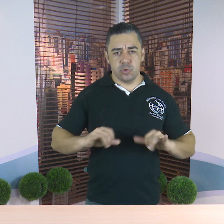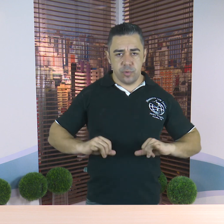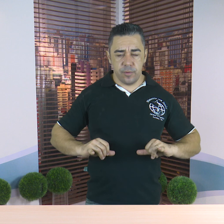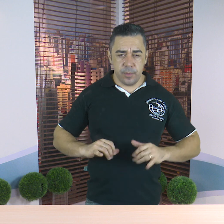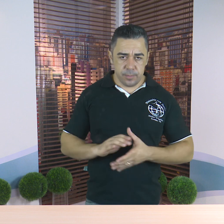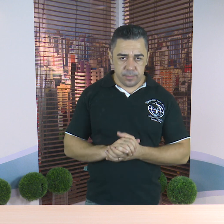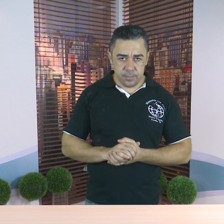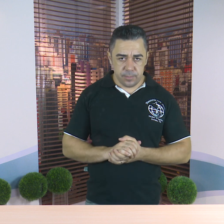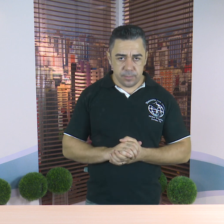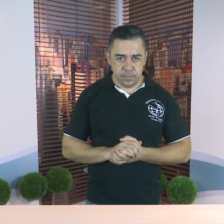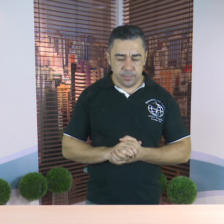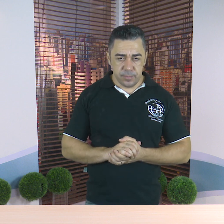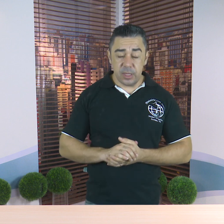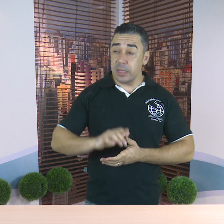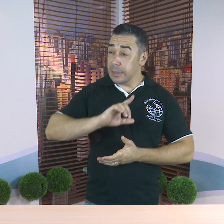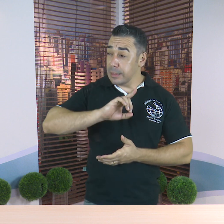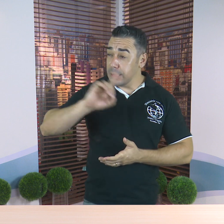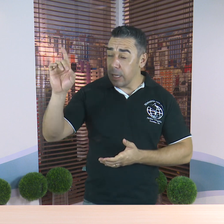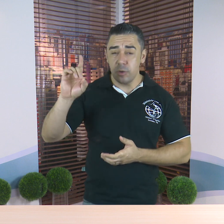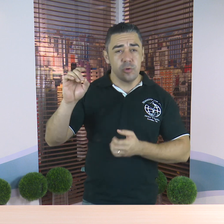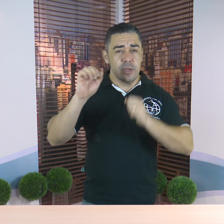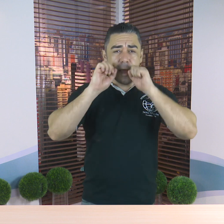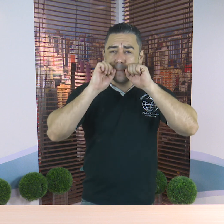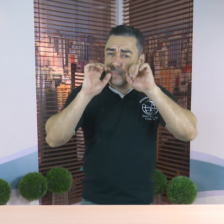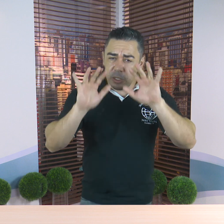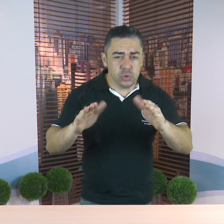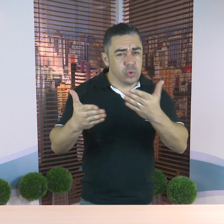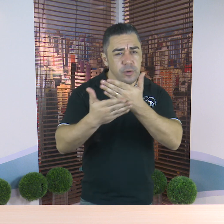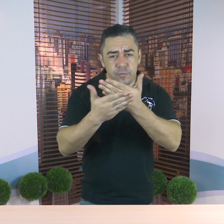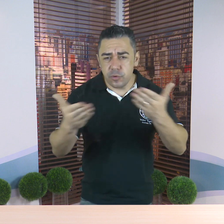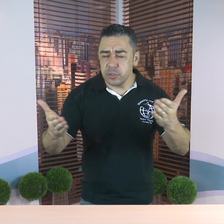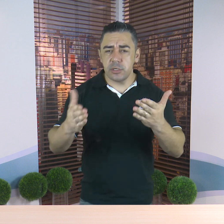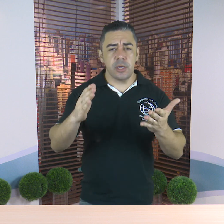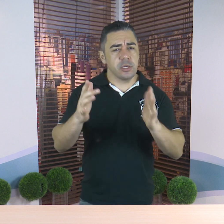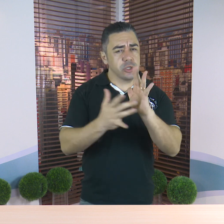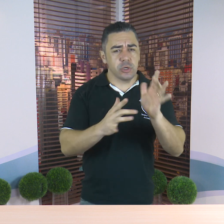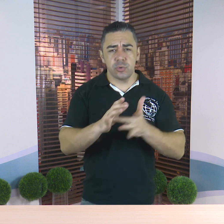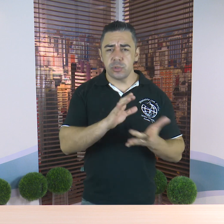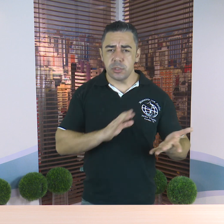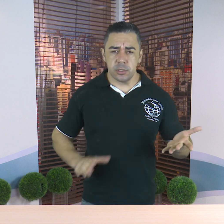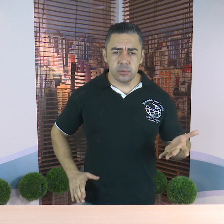Que o nosso bom Deus vos abençoe em Cristo Jesus.